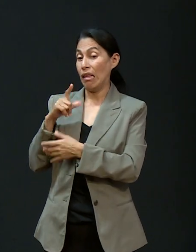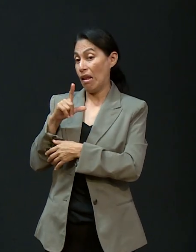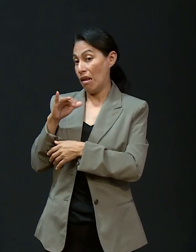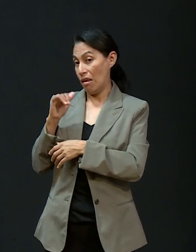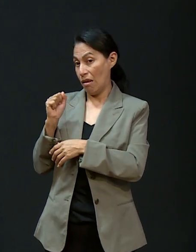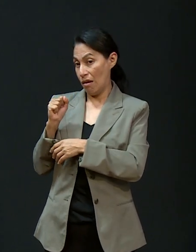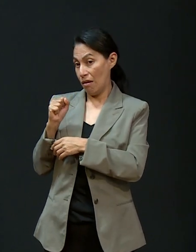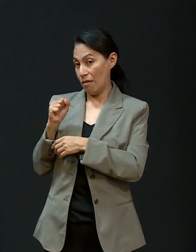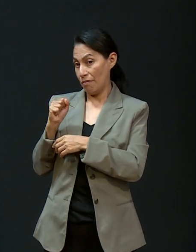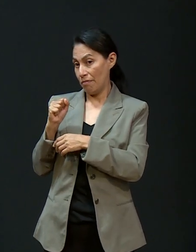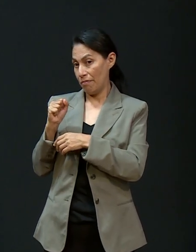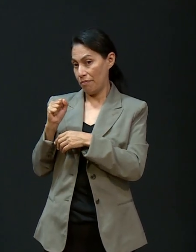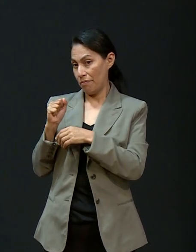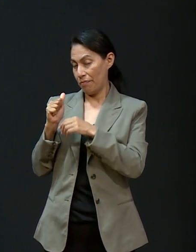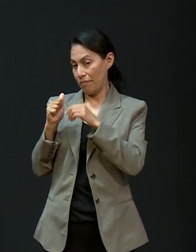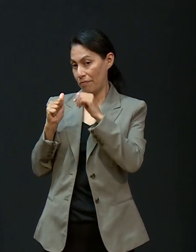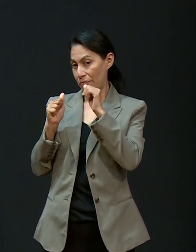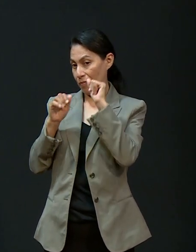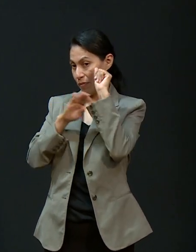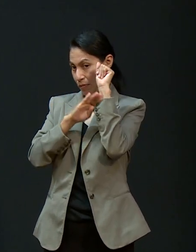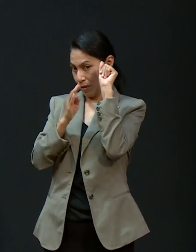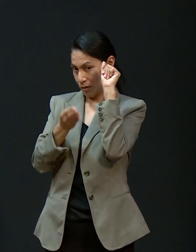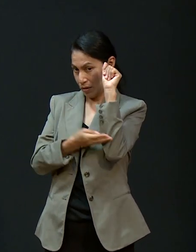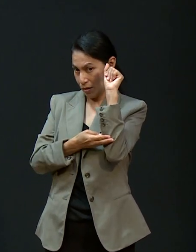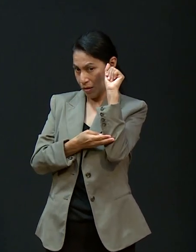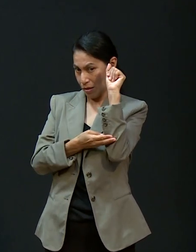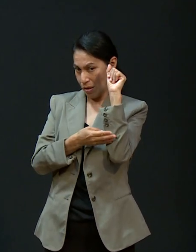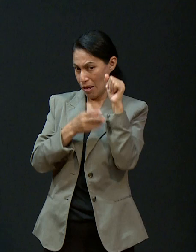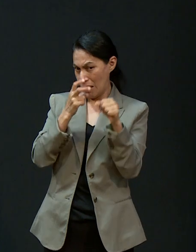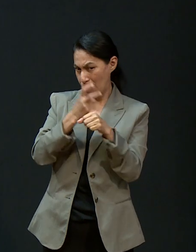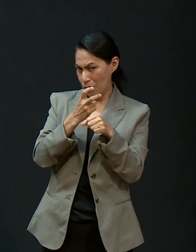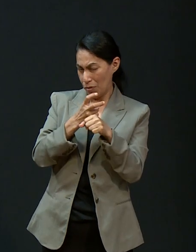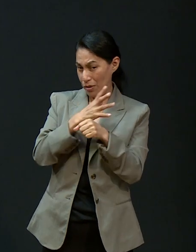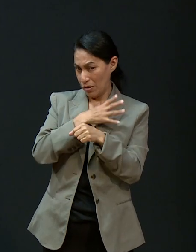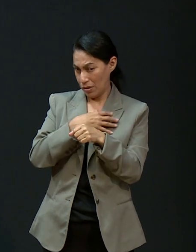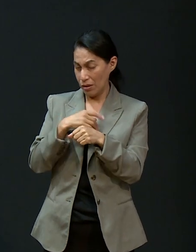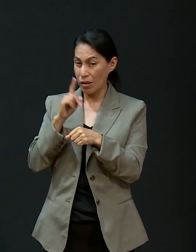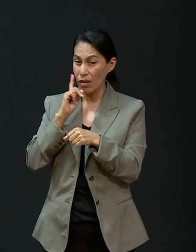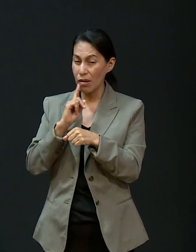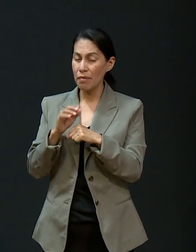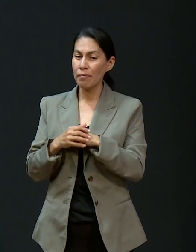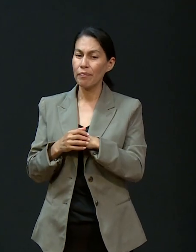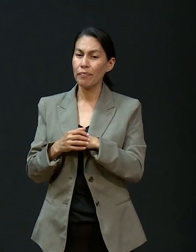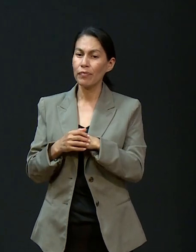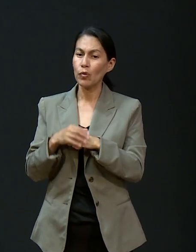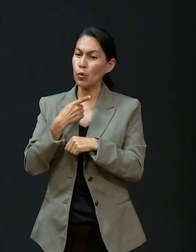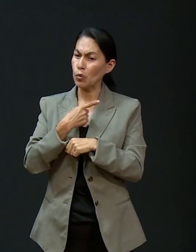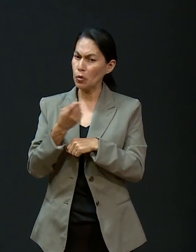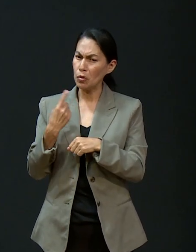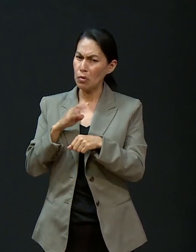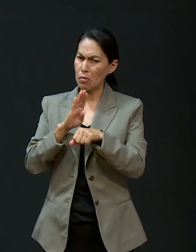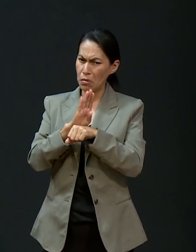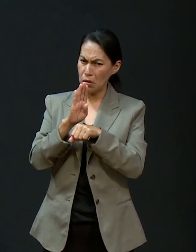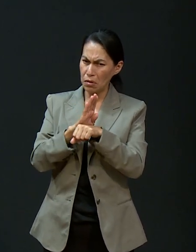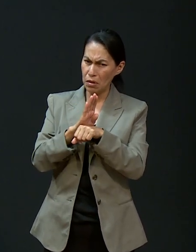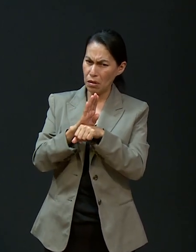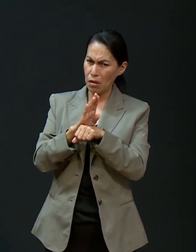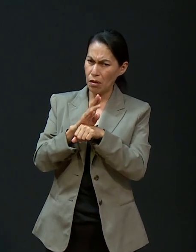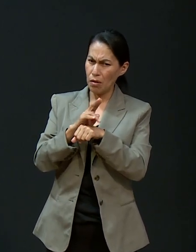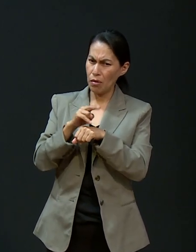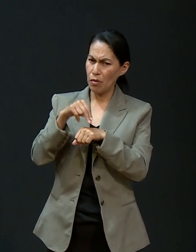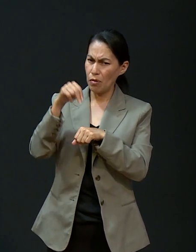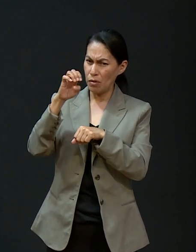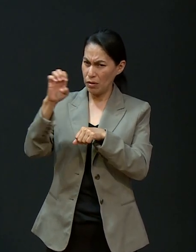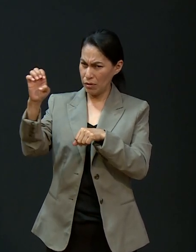Cuando Lía estaba embarazada. De Lucas. La vez, Lucas, la segunda vez nosotros fuimos para el nordeste de Brasil